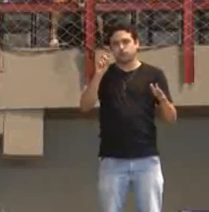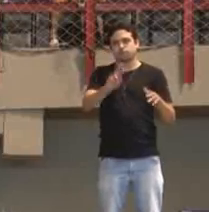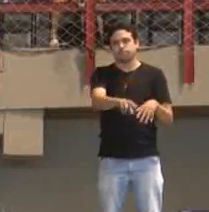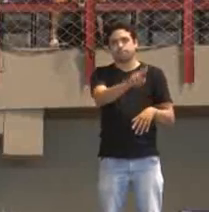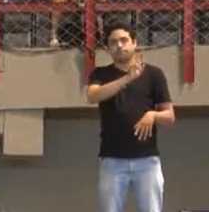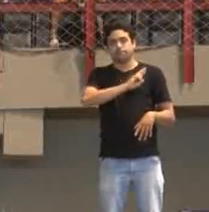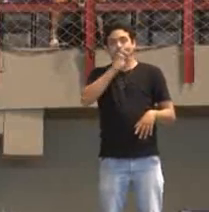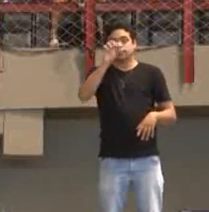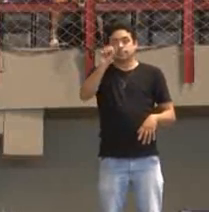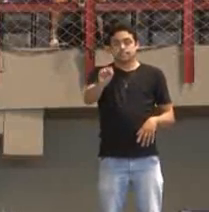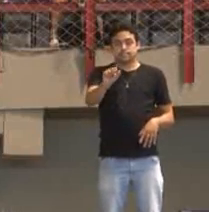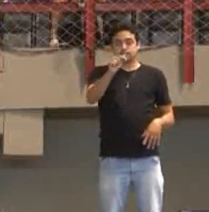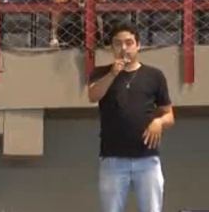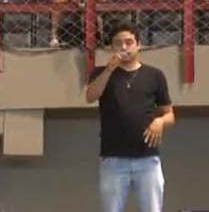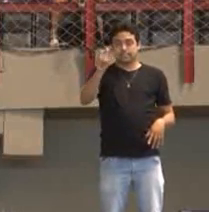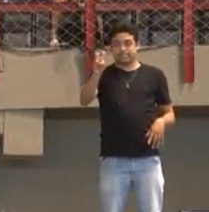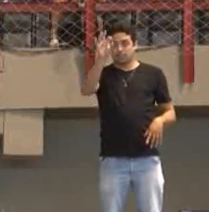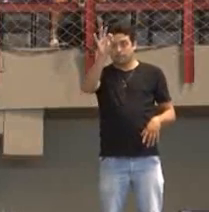rolou.